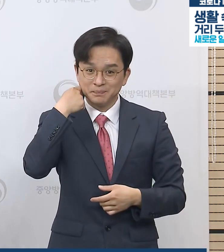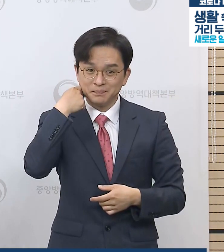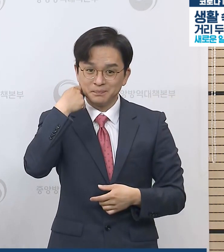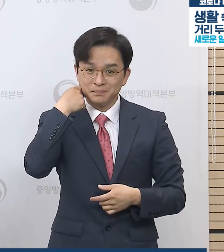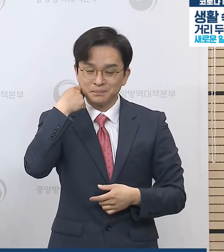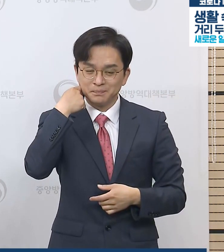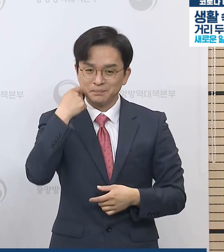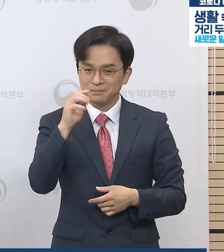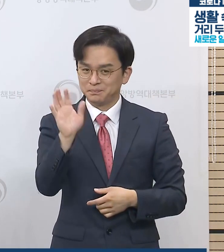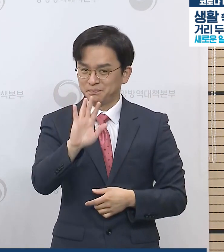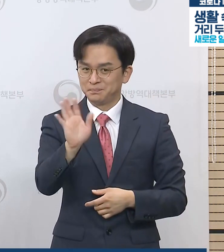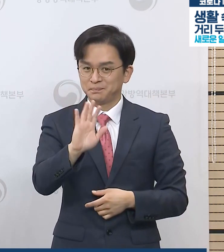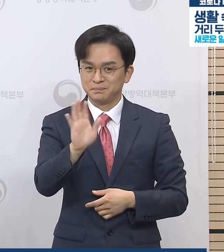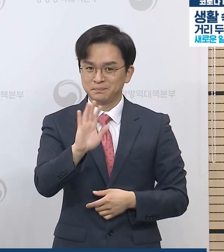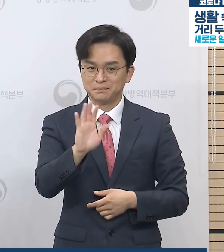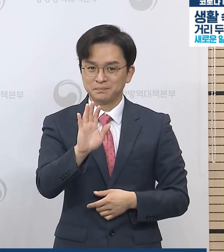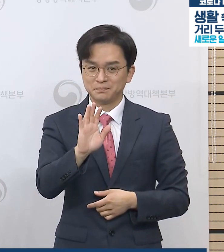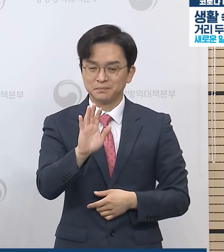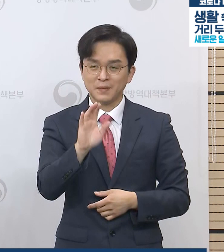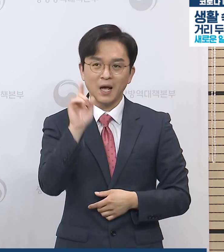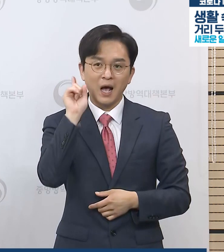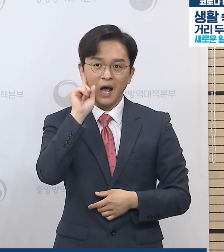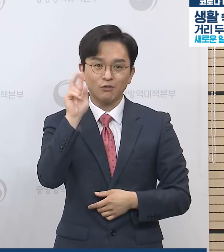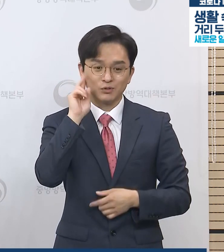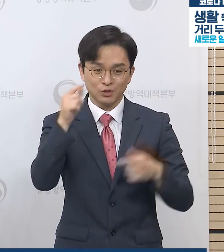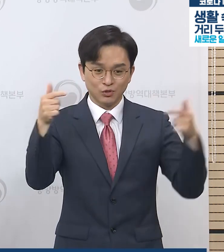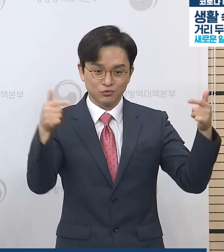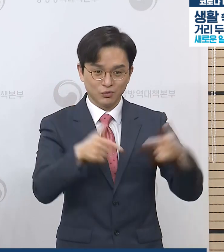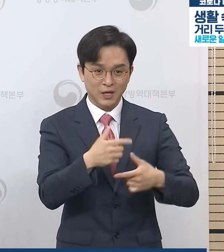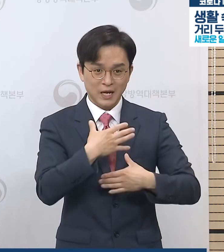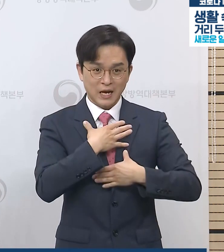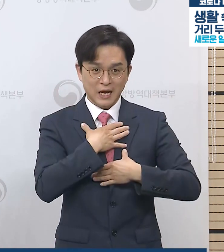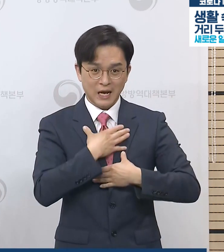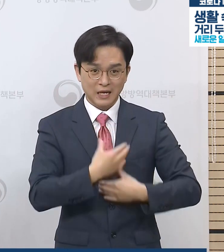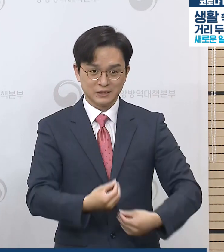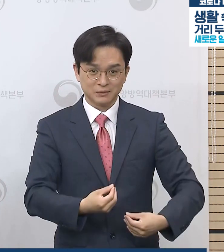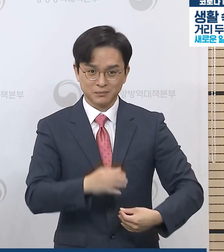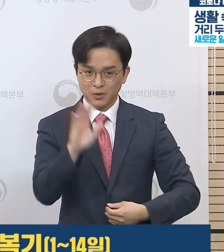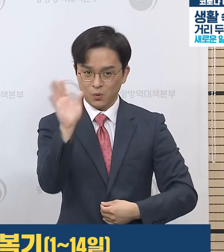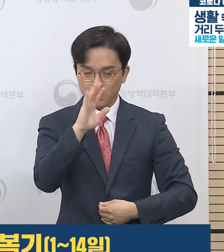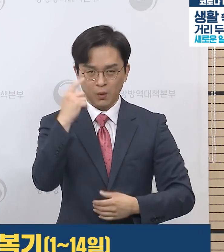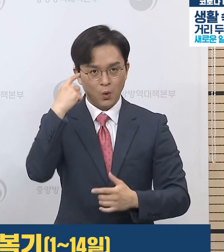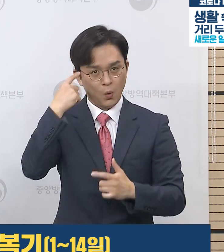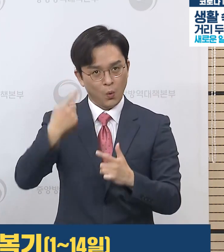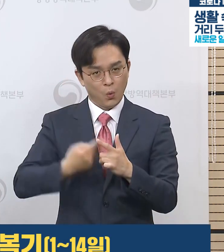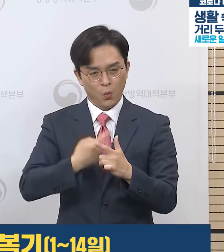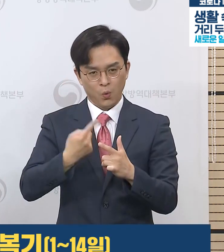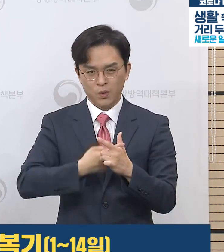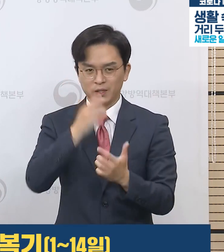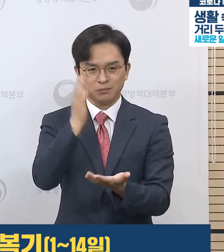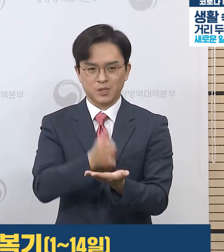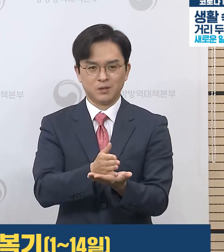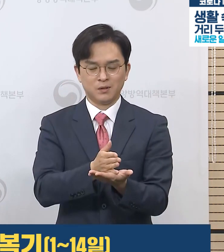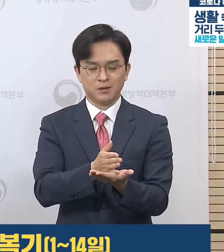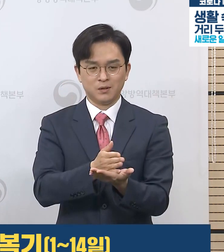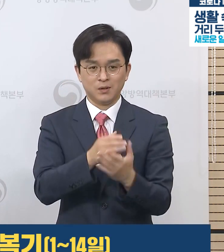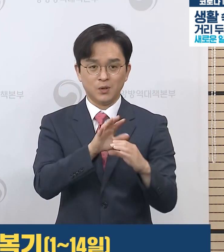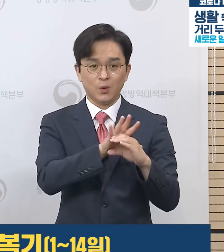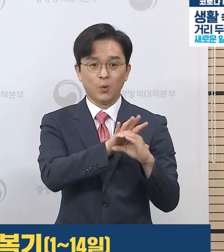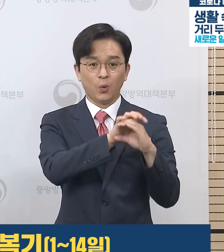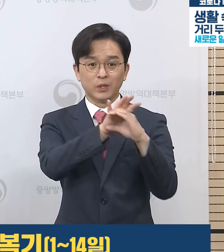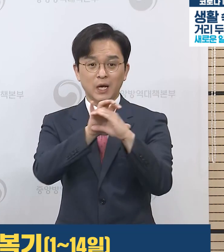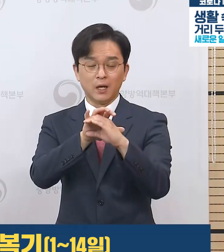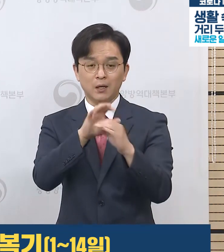유지로는 부족하며 오히려 방심만 불러올 수 있습니다. 코로나19 최장